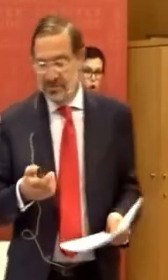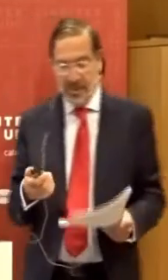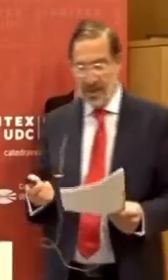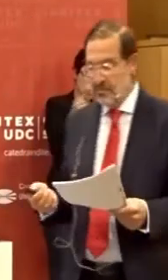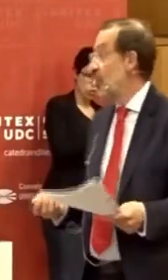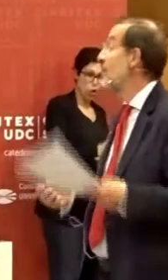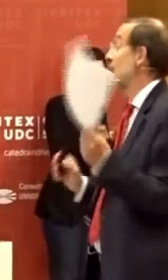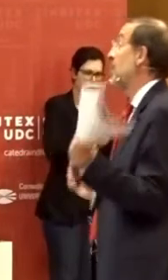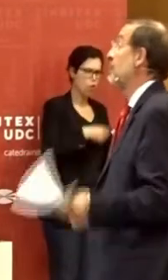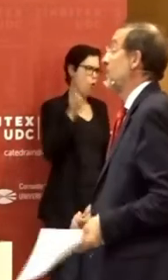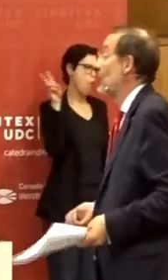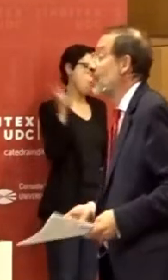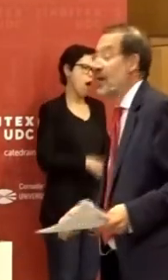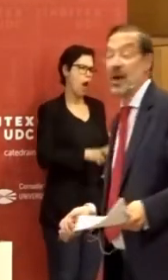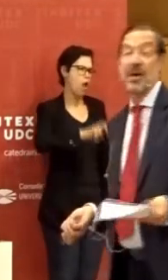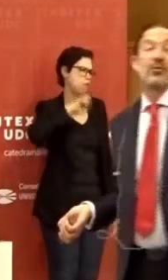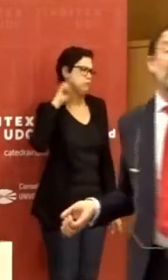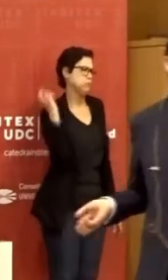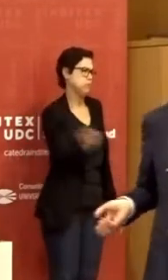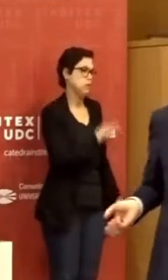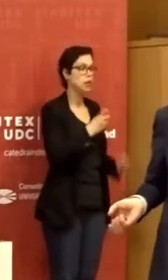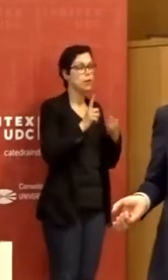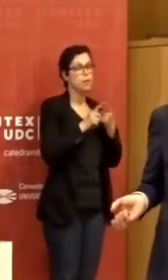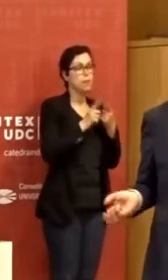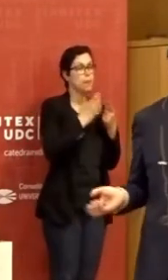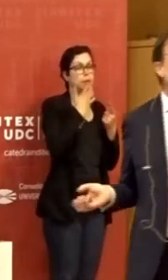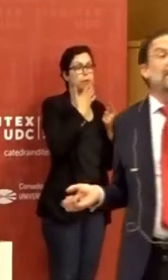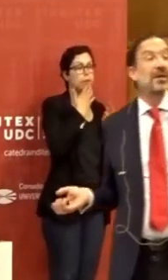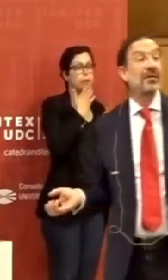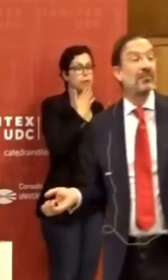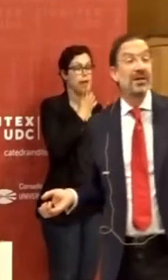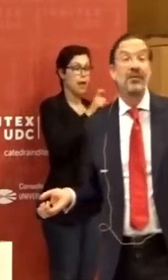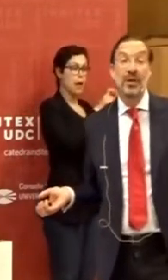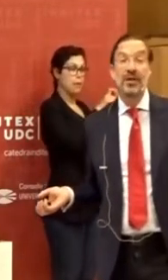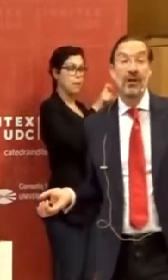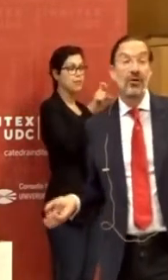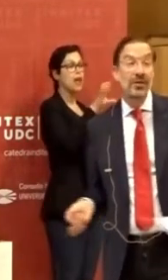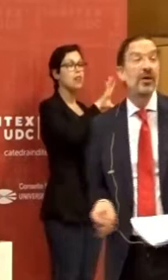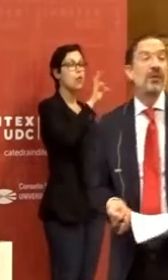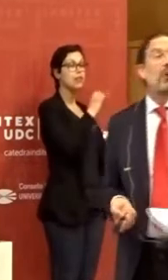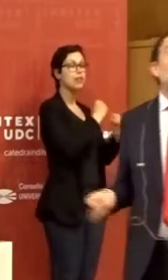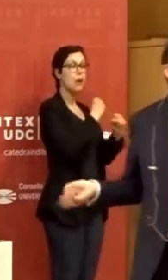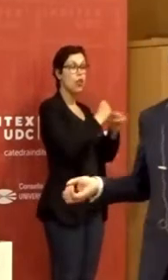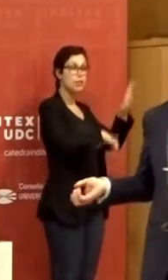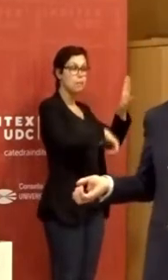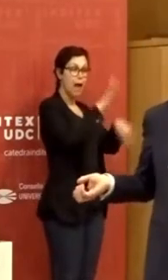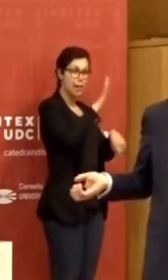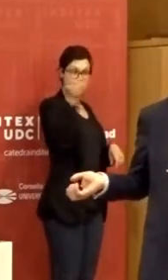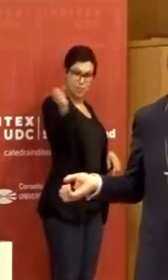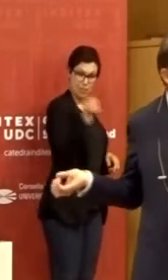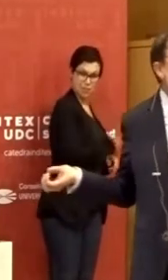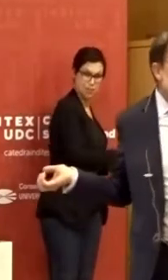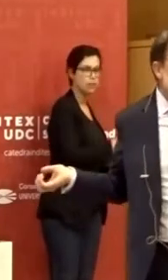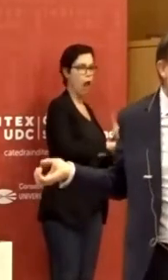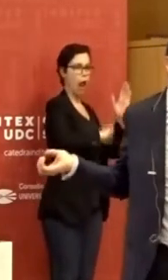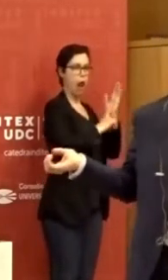razones. Podríamos decir que en primer lugar merece la pena porque, sobre todo para las empresas de más de 50 trabajadores, bueno, pues al final cumplir